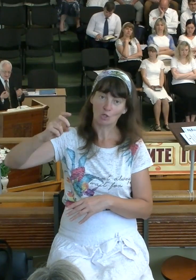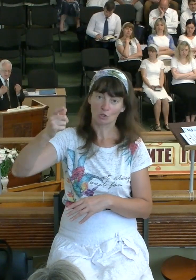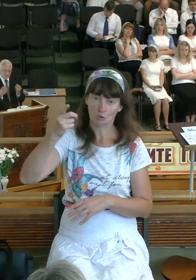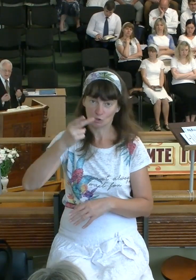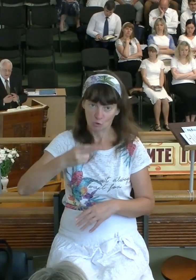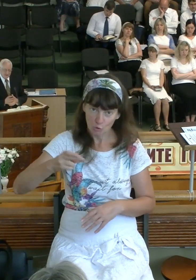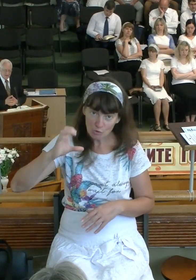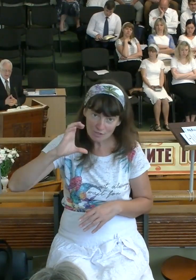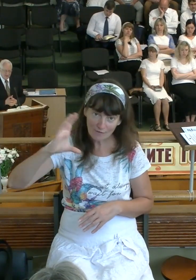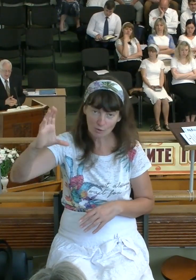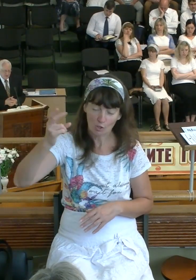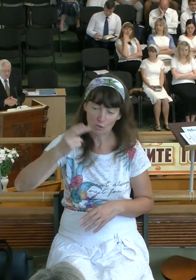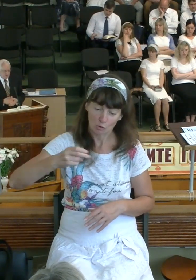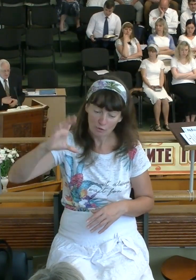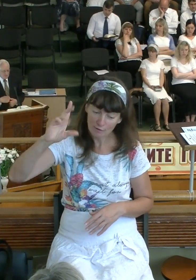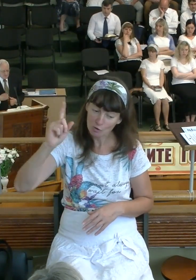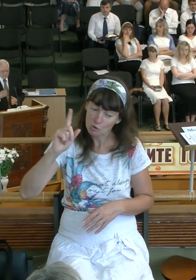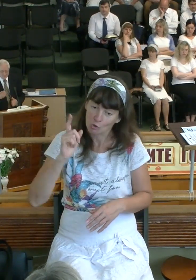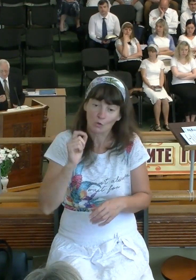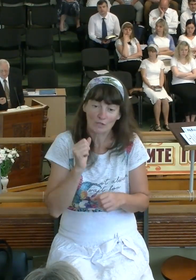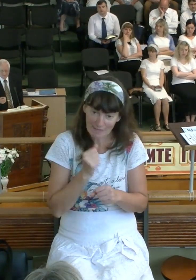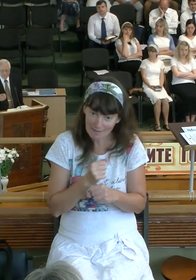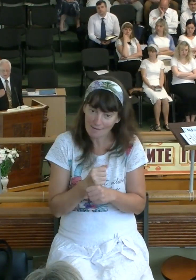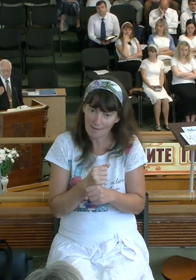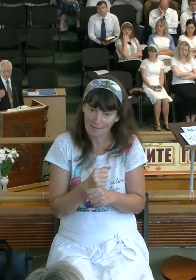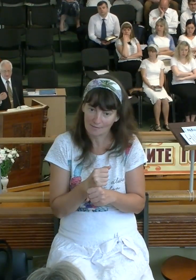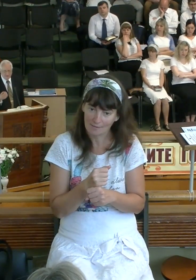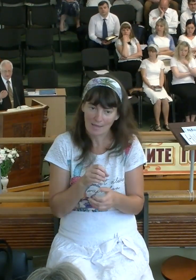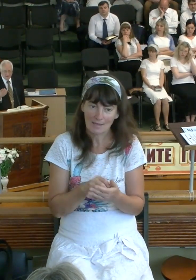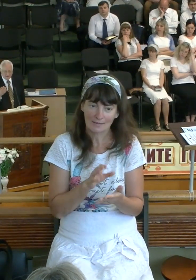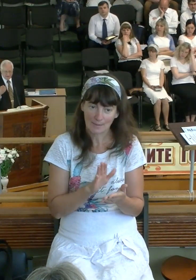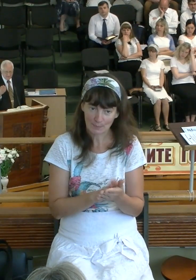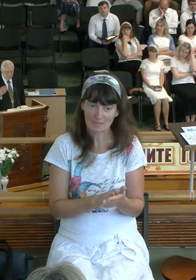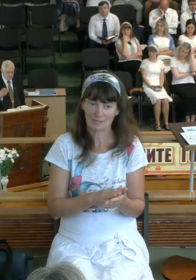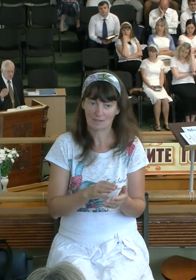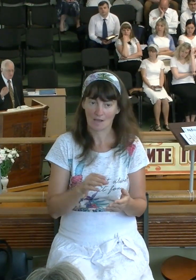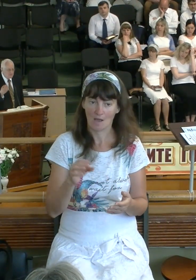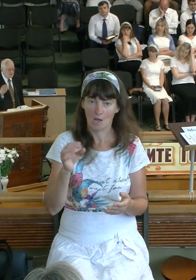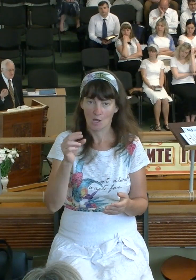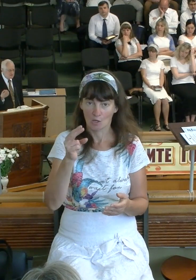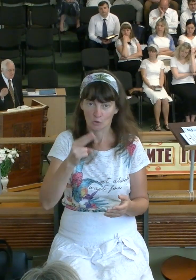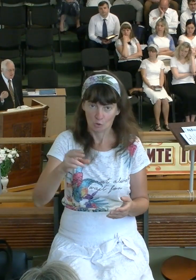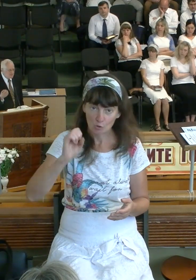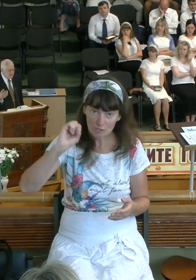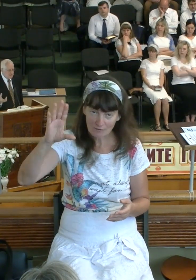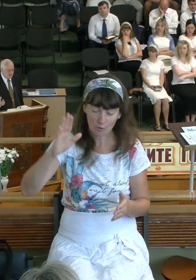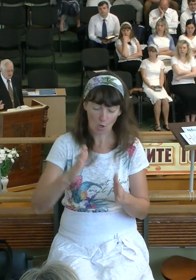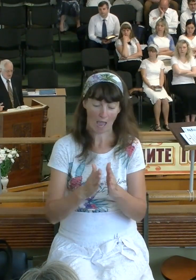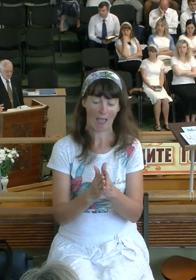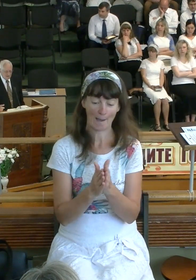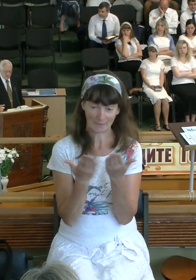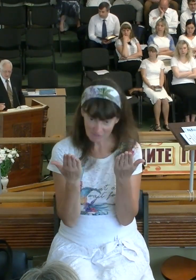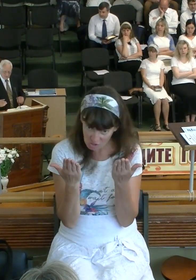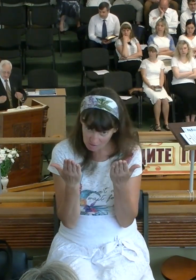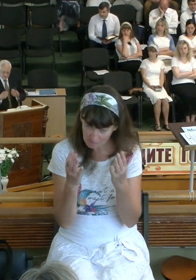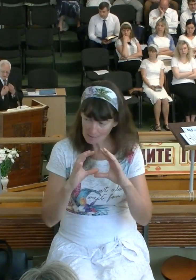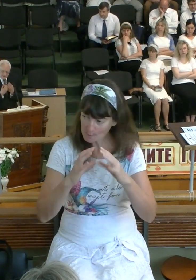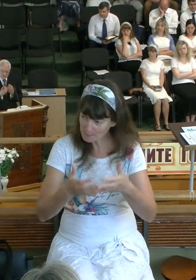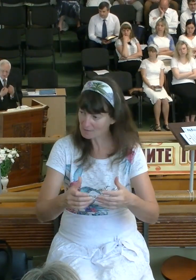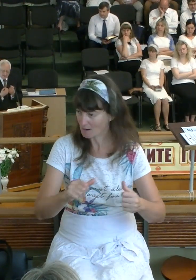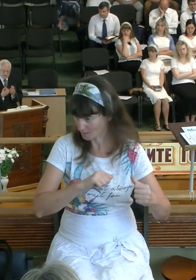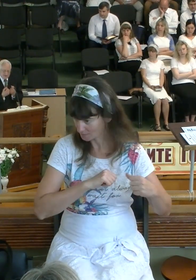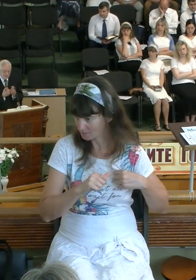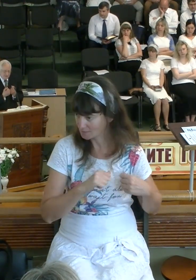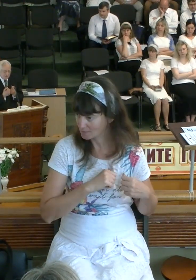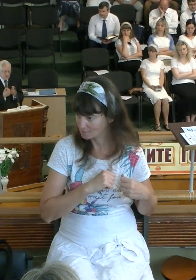который нечего делать. Он, в нем написано, пришед, он обличит мир о грехе. Он